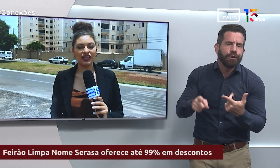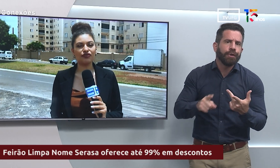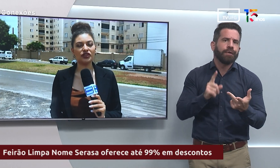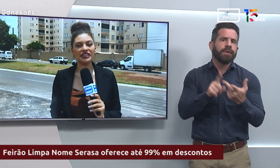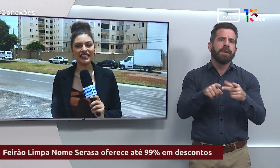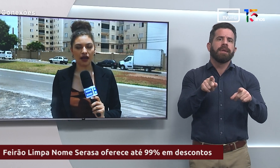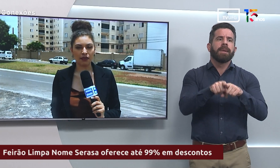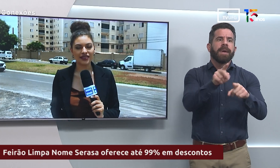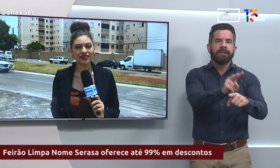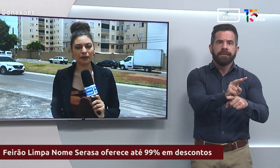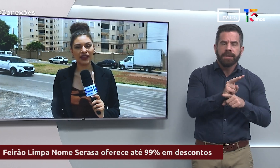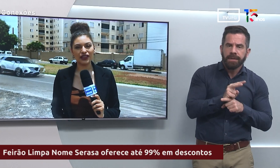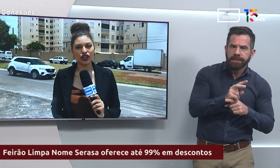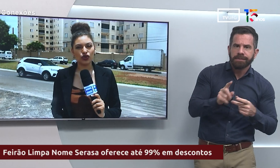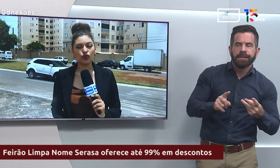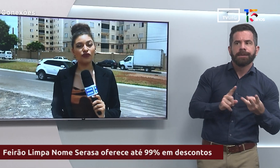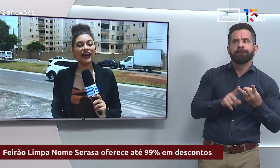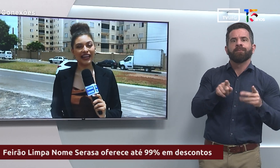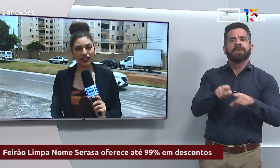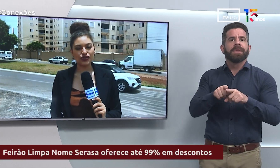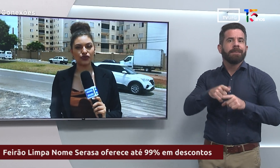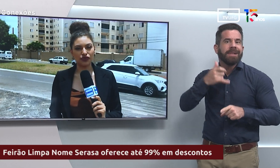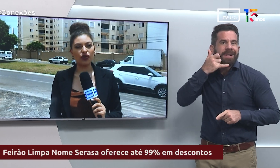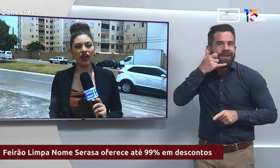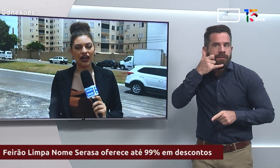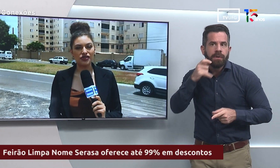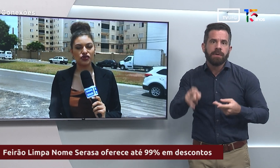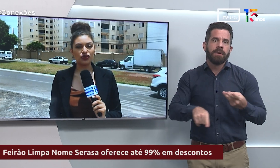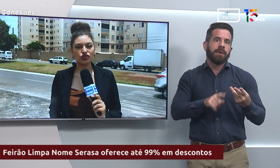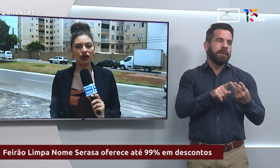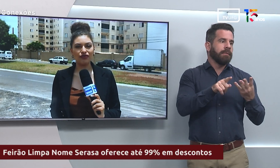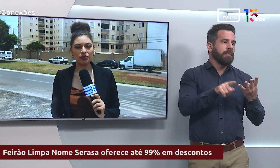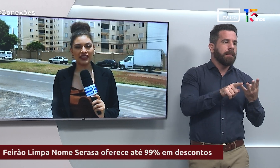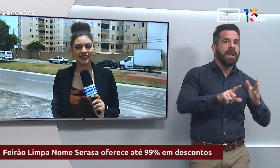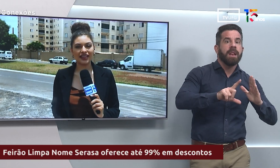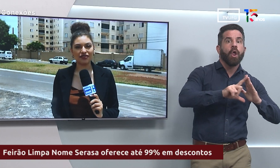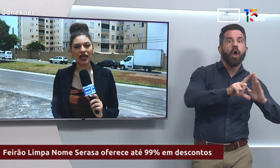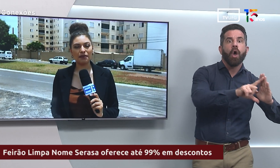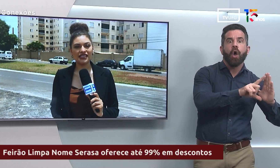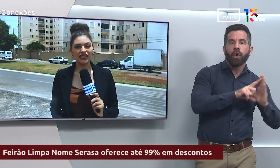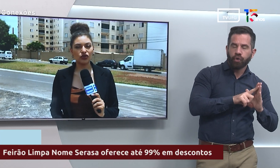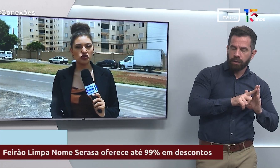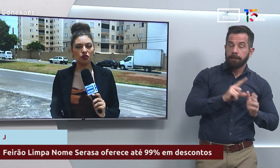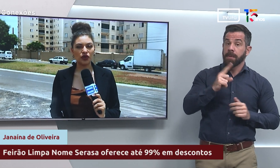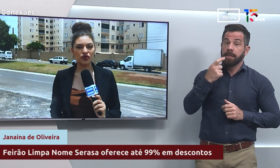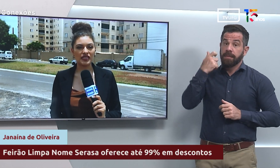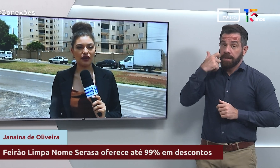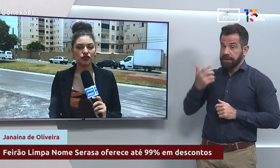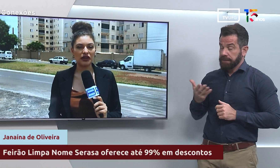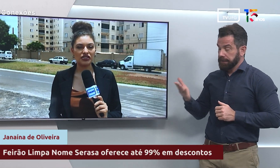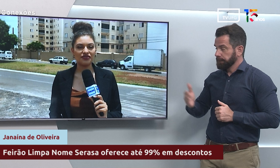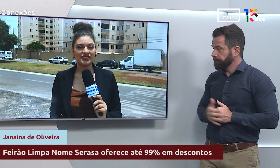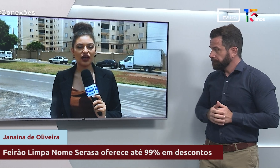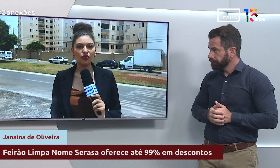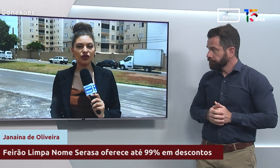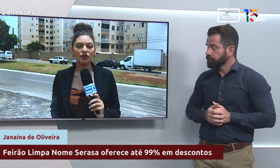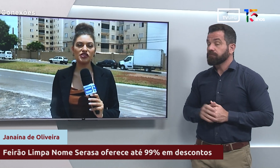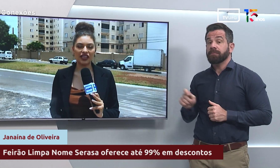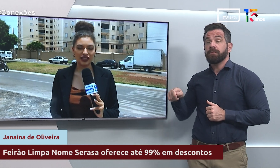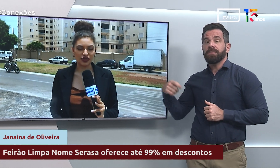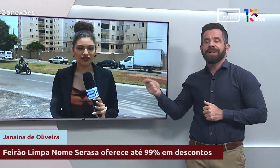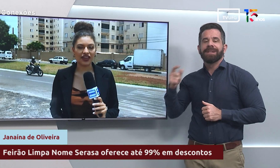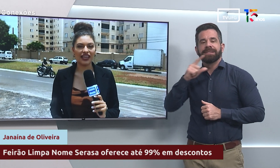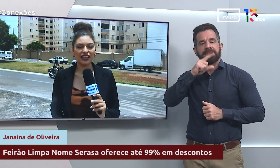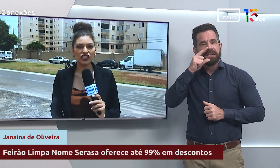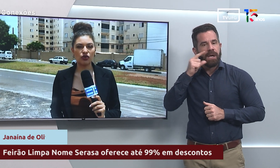de telefonia, mas também do varejo, viu? Antes de continuar, vou me descrever, pensa no nosso público cego de baixa visão. Meu nome é